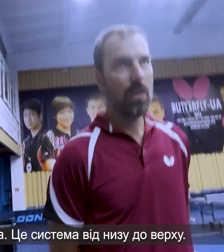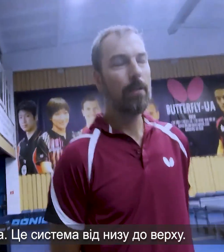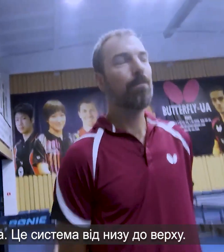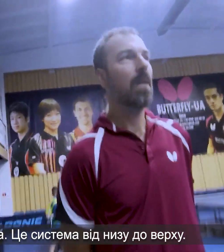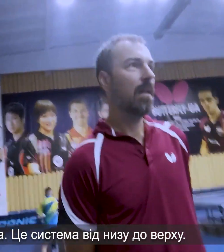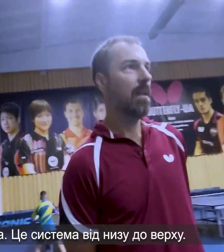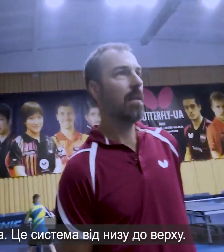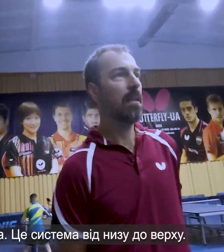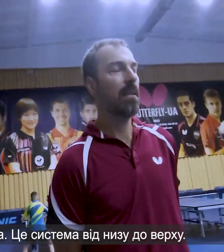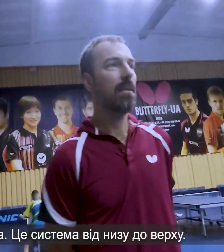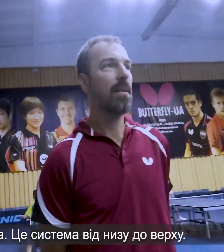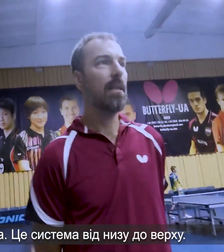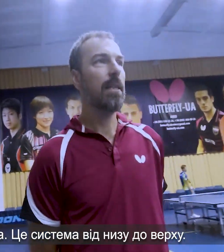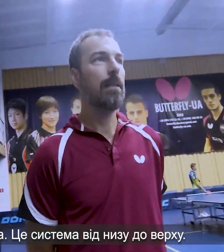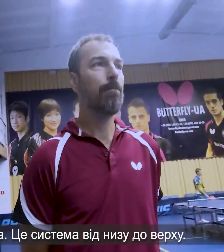школа, це